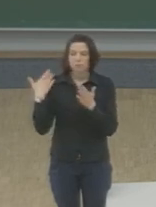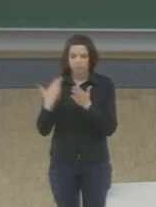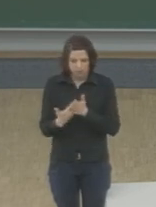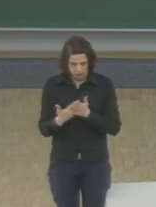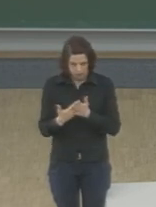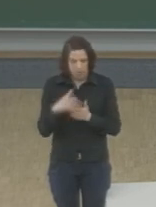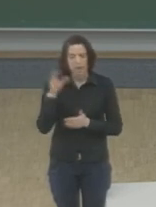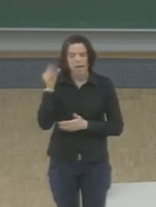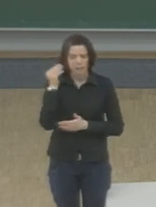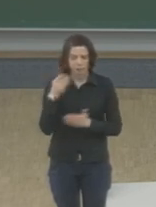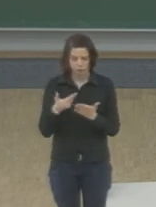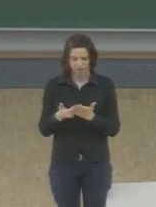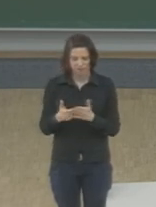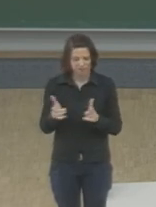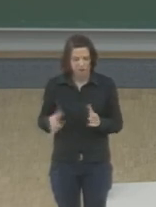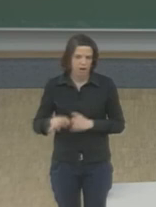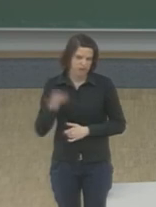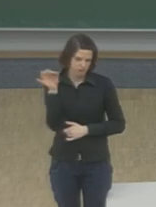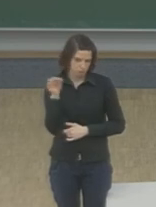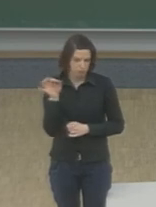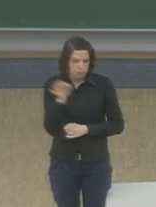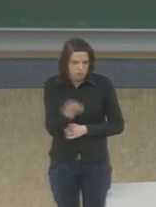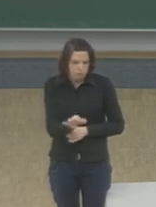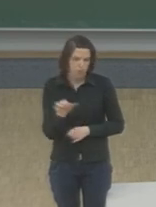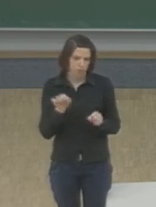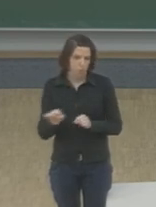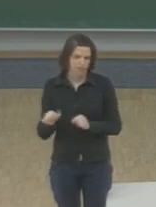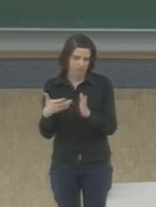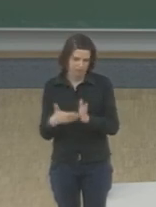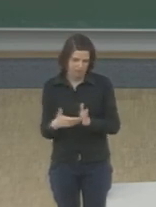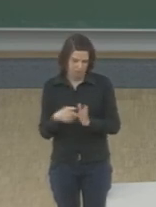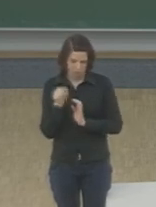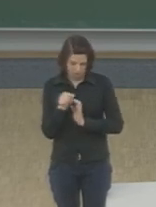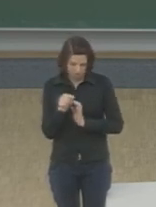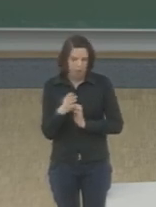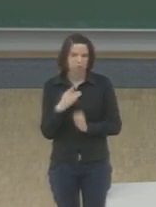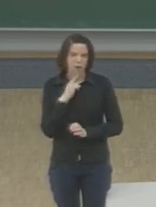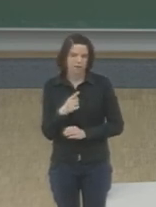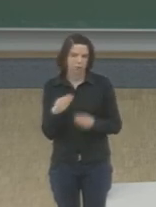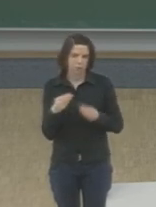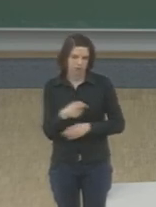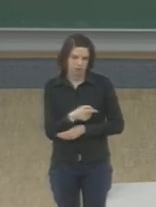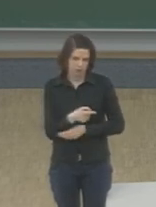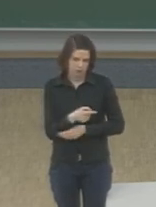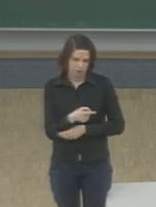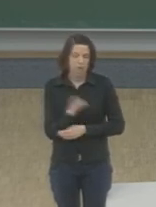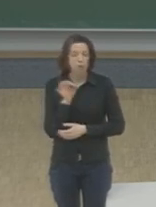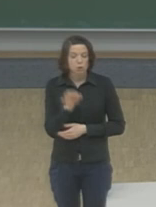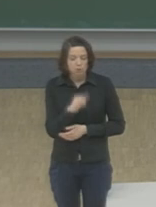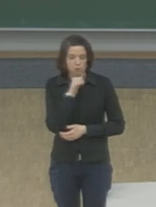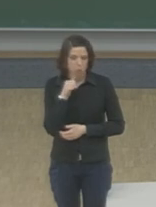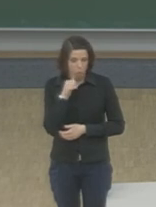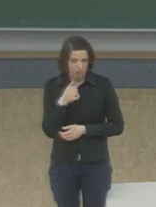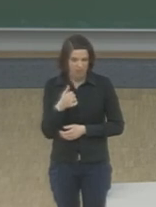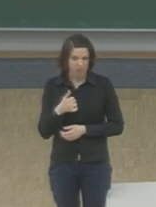empirische Evidenz dafür gäbe, dass Kompetenztestungen in ihrer Vorhersagequalität für berufliche Bewährung valider